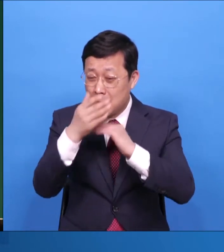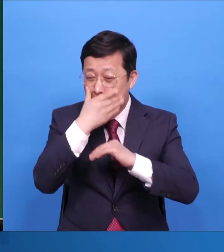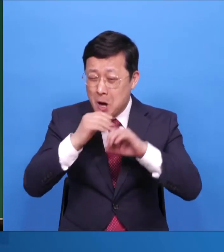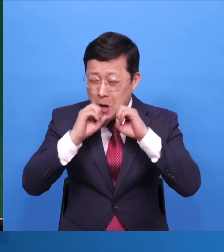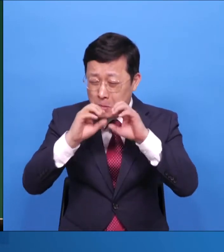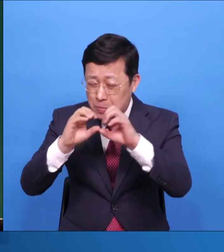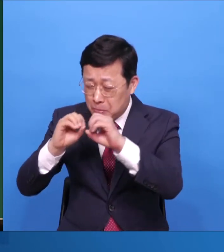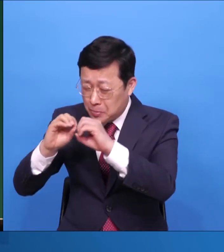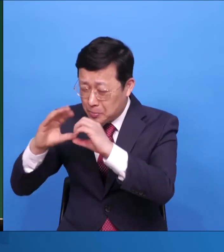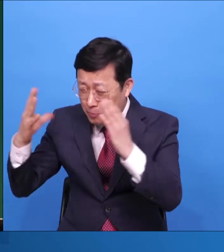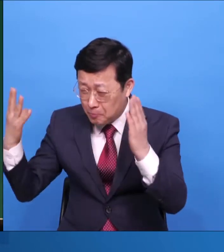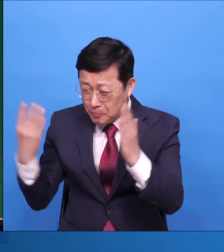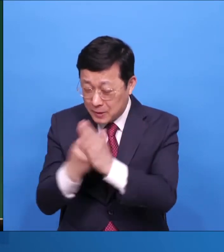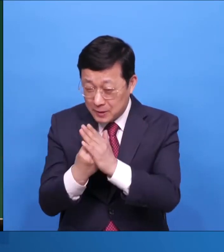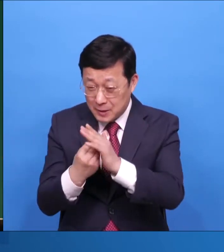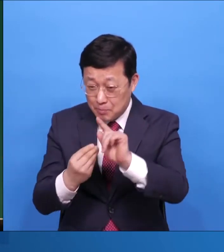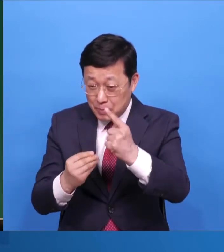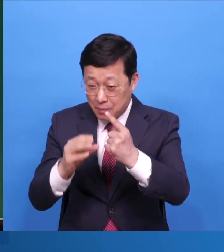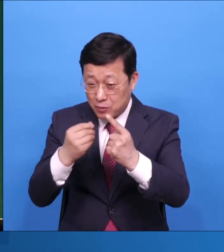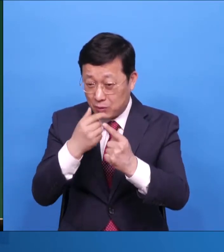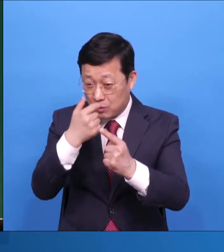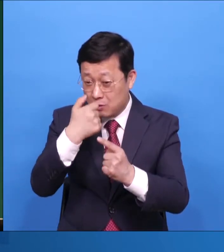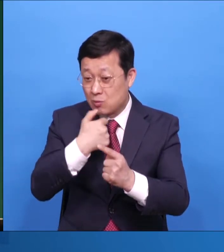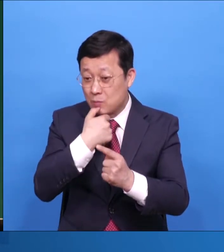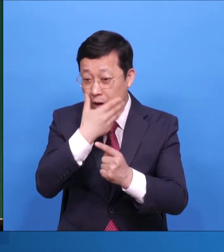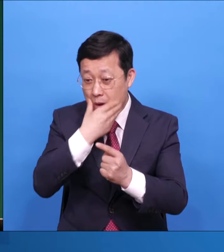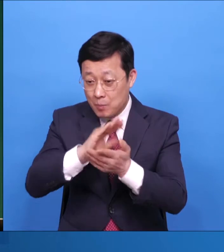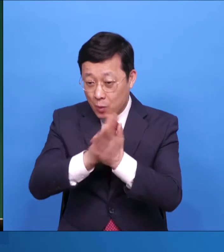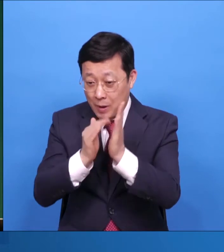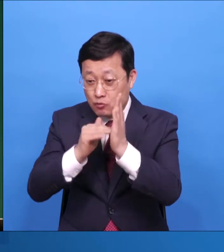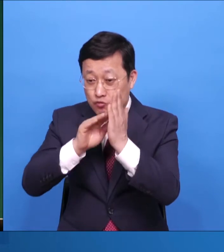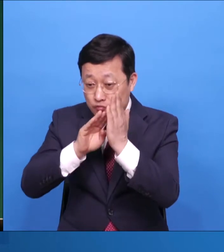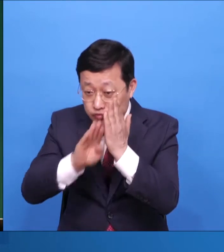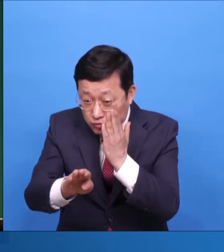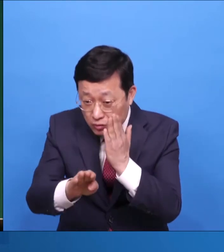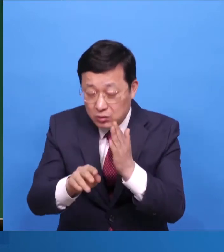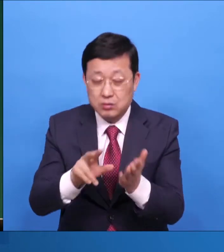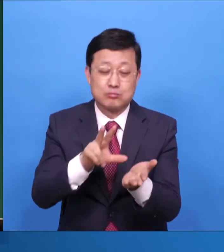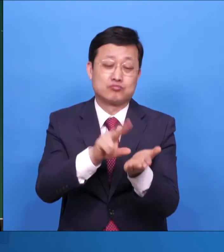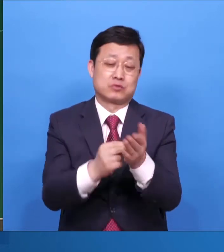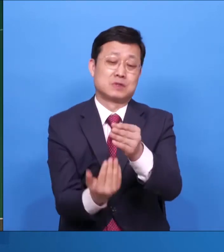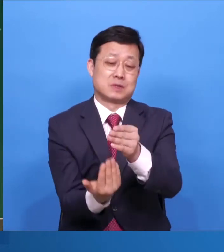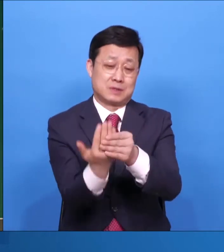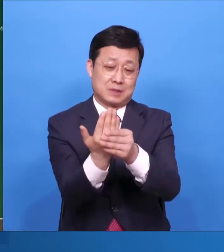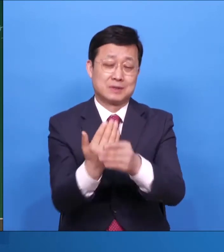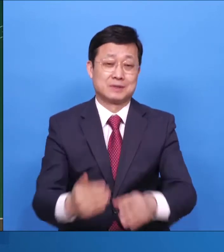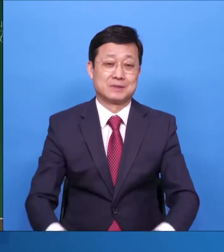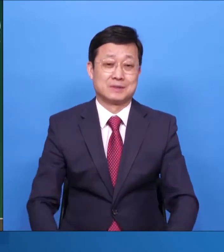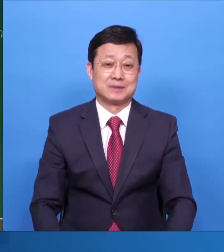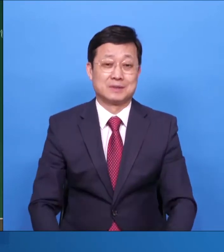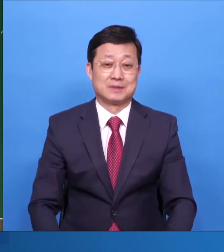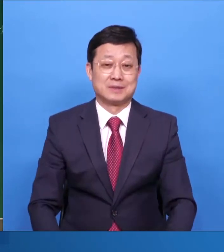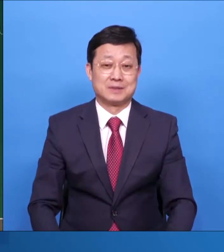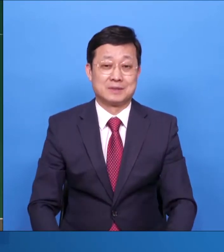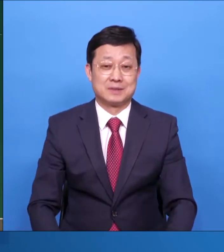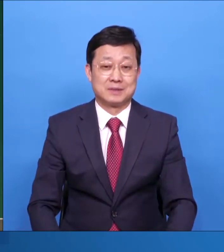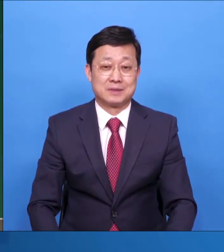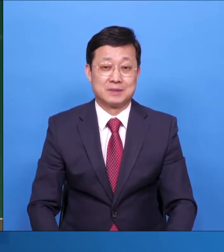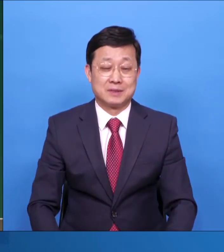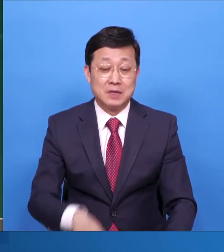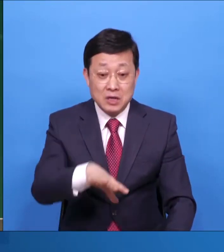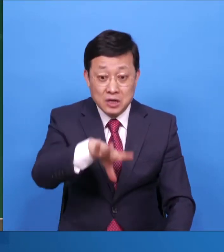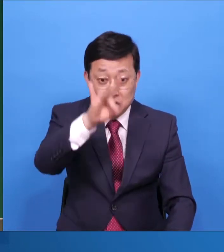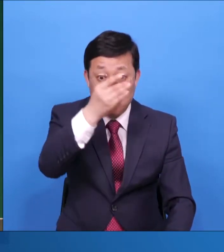por supuesto que también lo tienen, pero cuando el evangelio entró en Roma y empezó a expandirse, ahí empezaron los problemas del cristianismo. 복음 아닌 게 나온